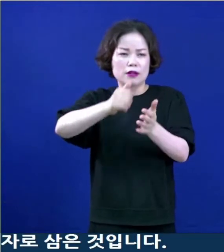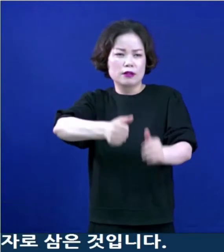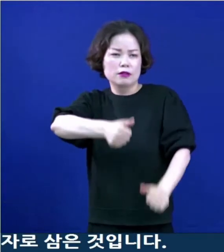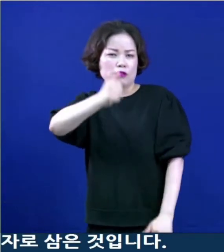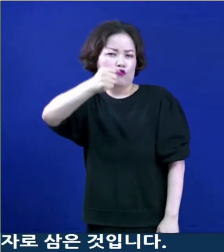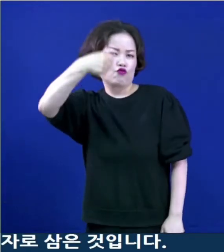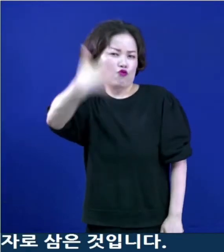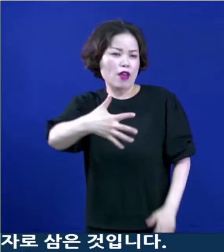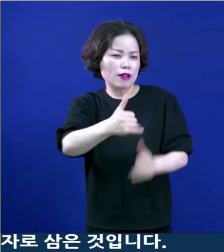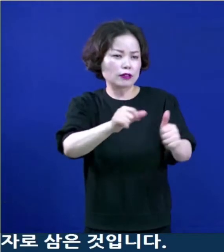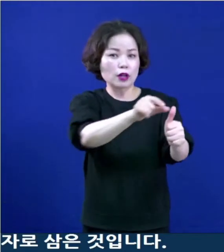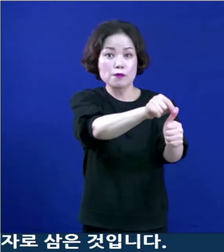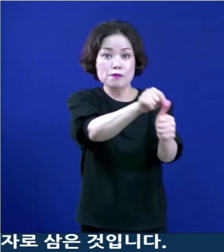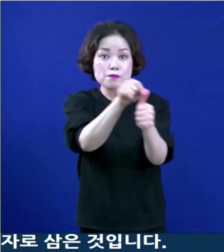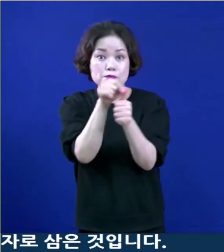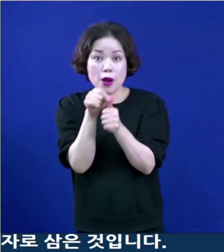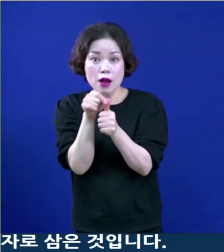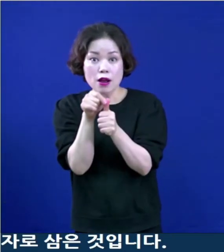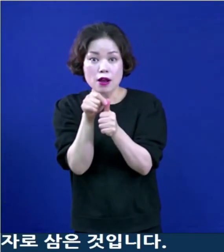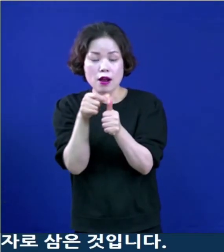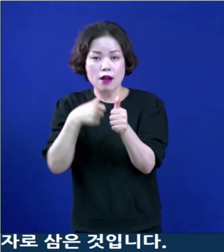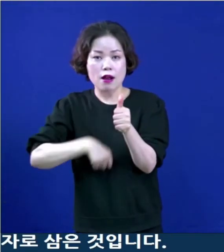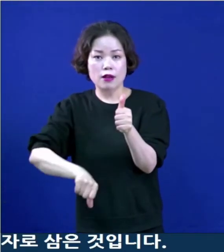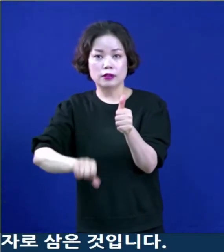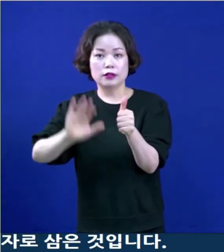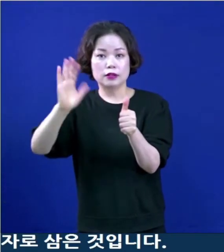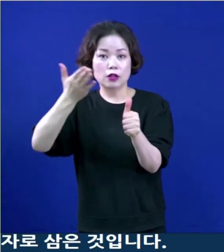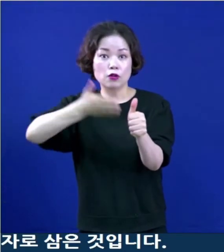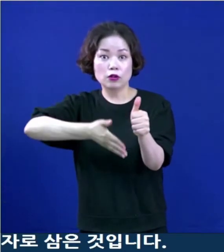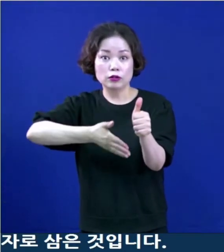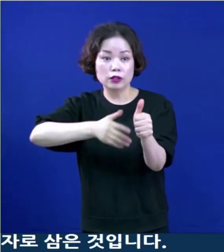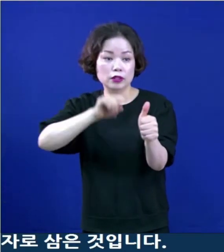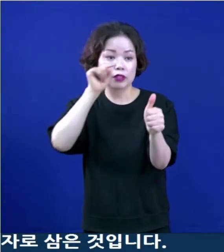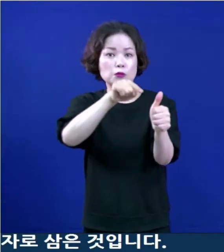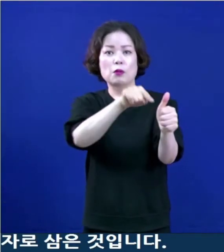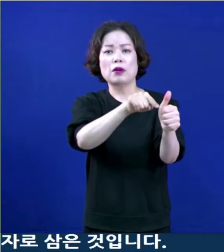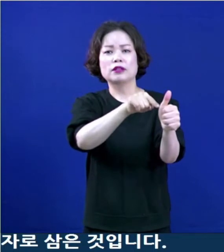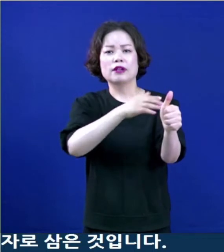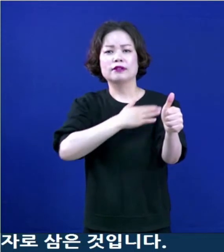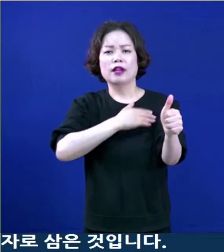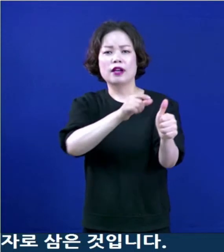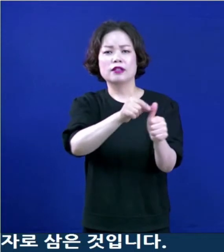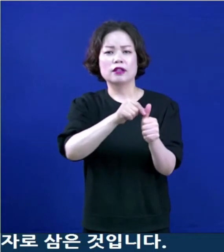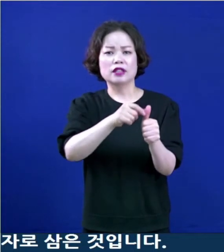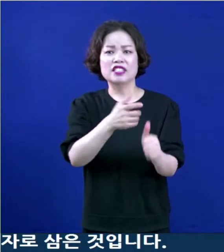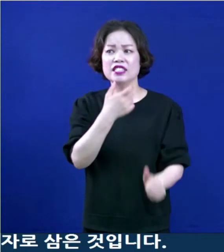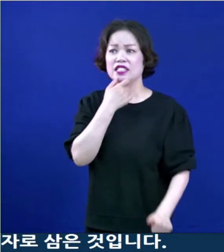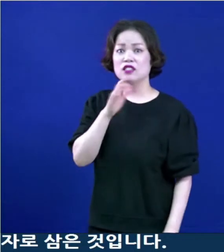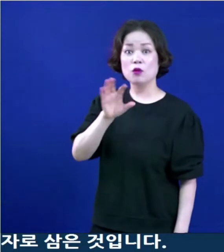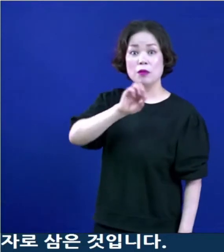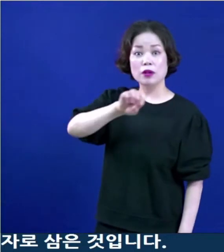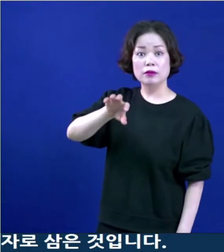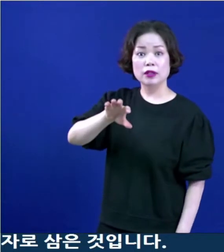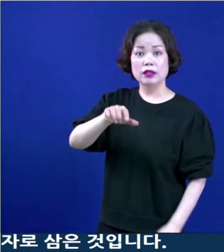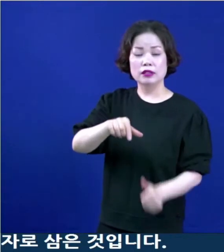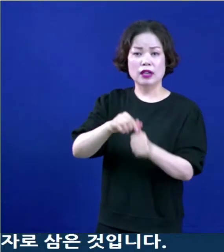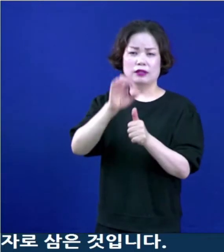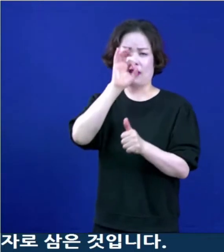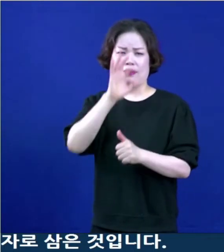그가 양자가 되도록 권하는 겁니다. 근데 지명받은 자가 내가 양자 되기 싫습니다 얘기하면 양자가 안 되는